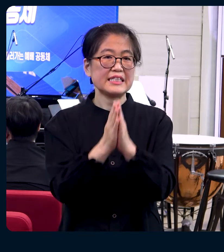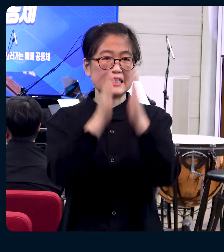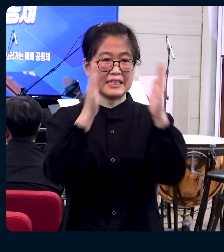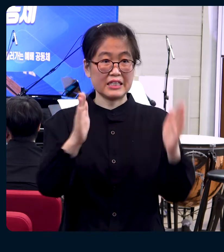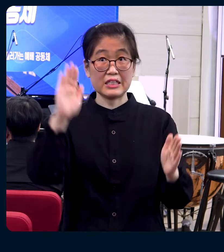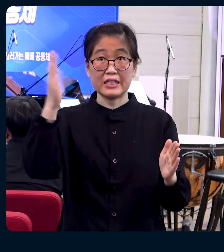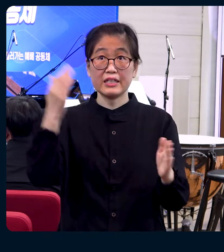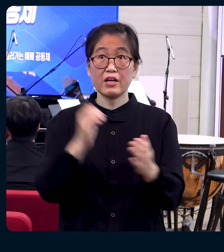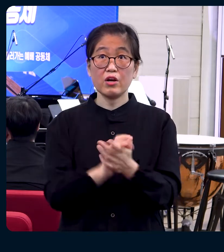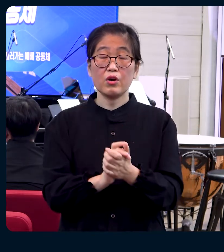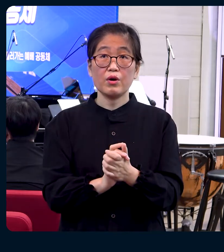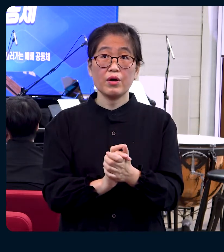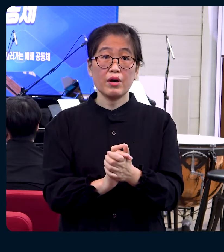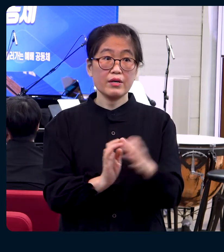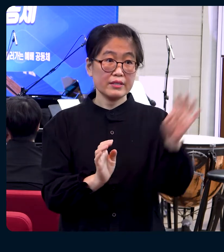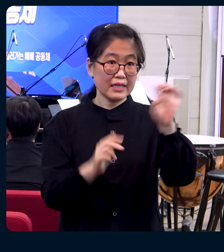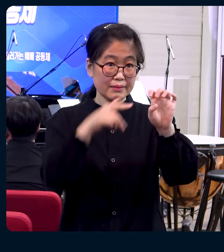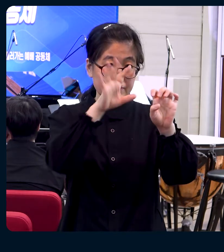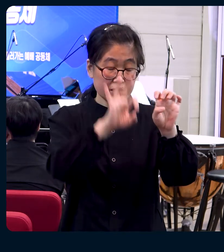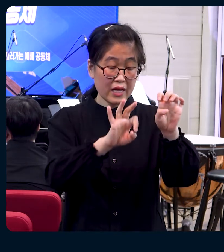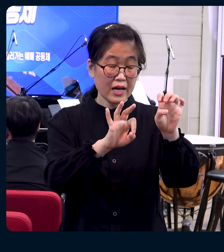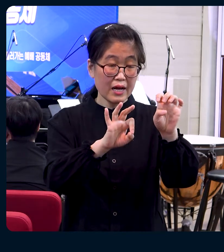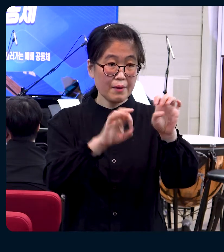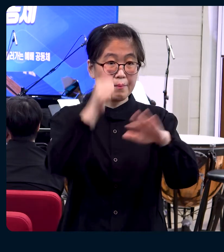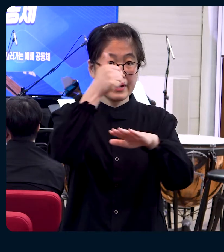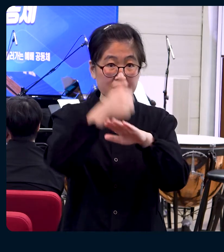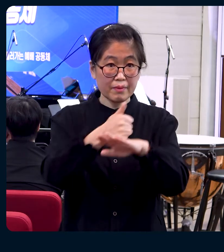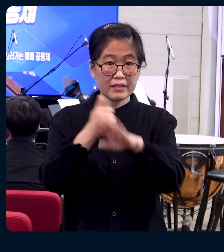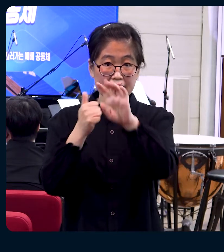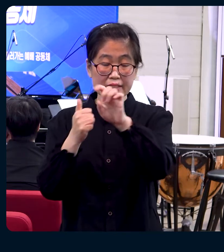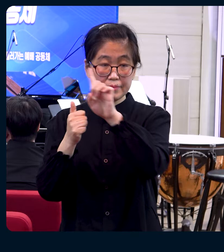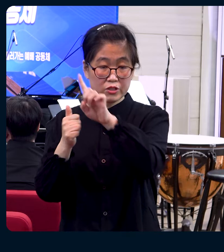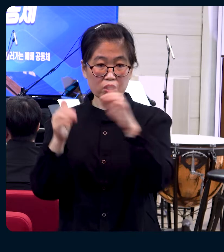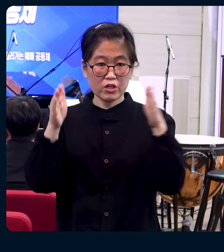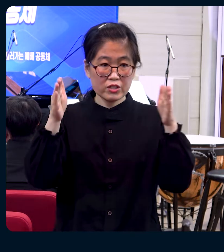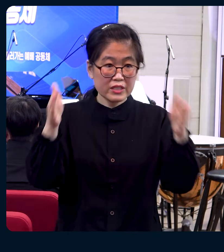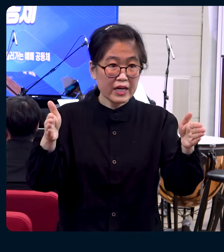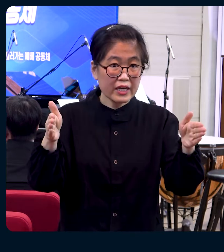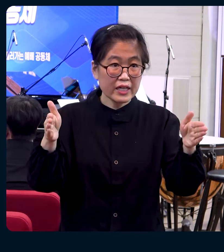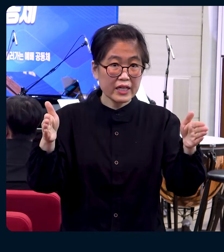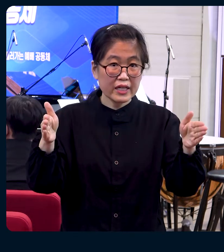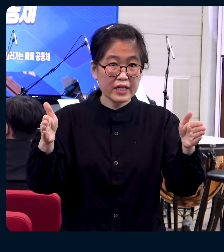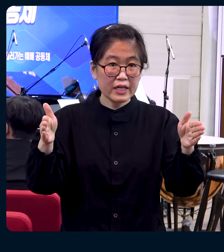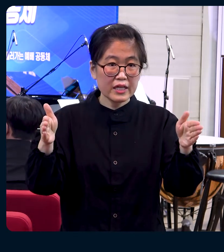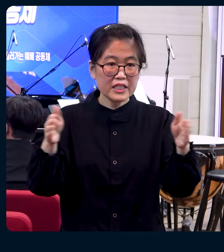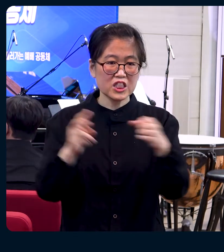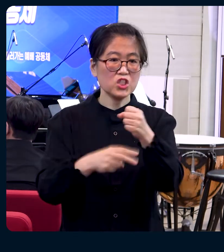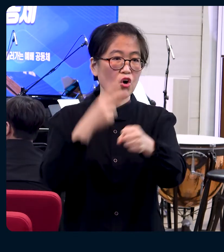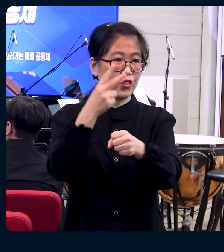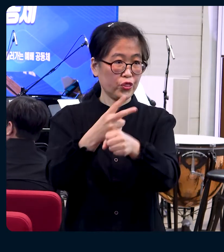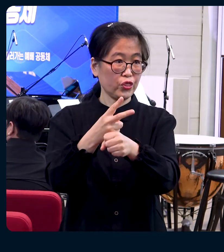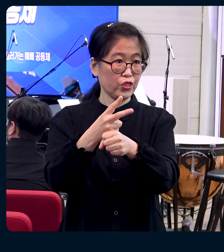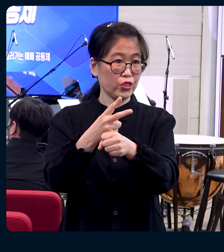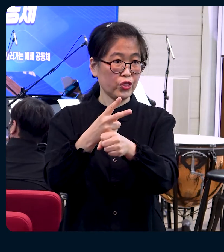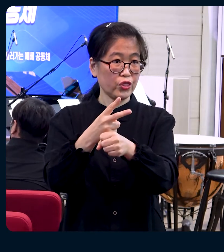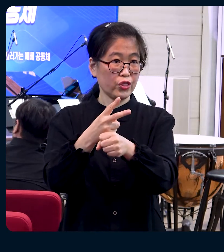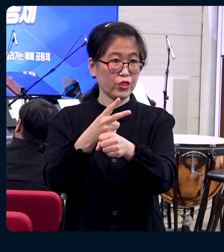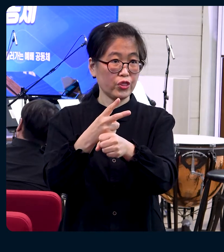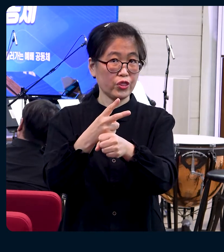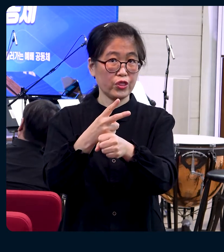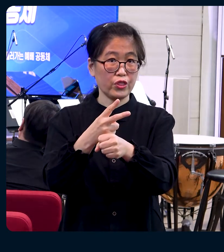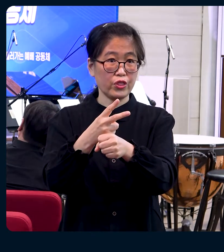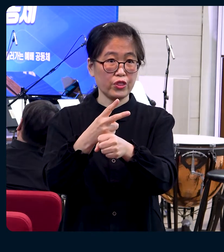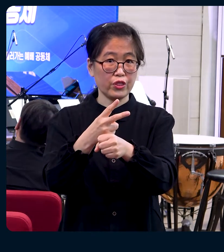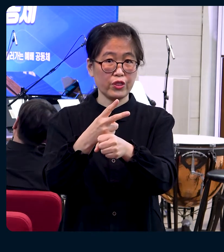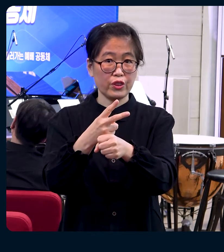우리가 기억해야 될 것은 40장 마지막 절과 41장 1절 사이에 얼마의 시간 차이가 있냐면 만